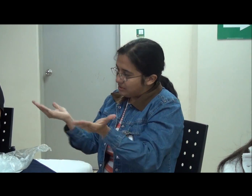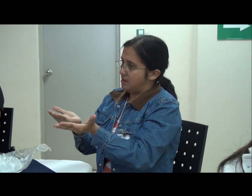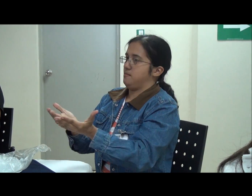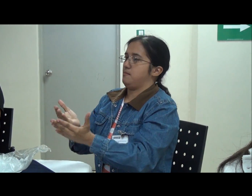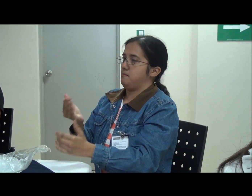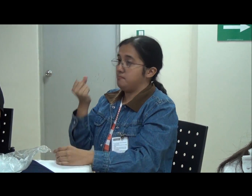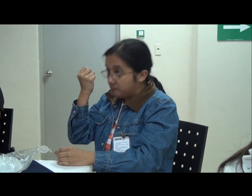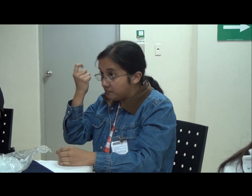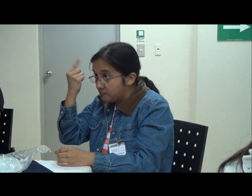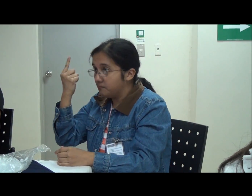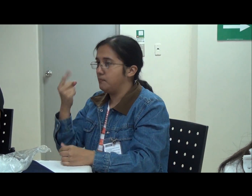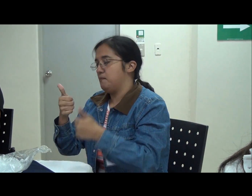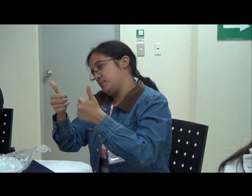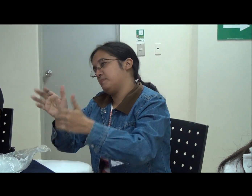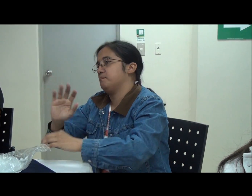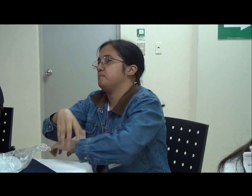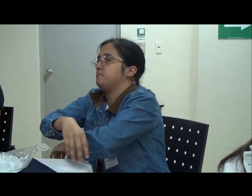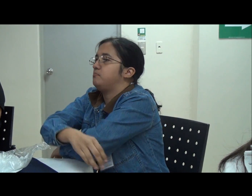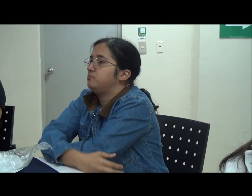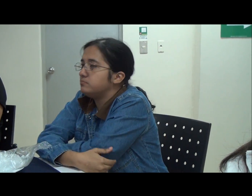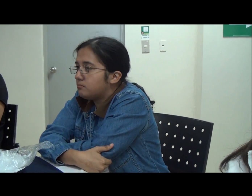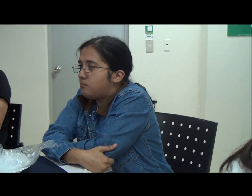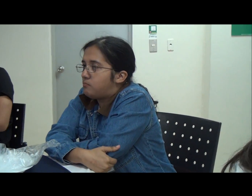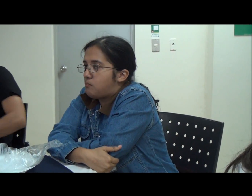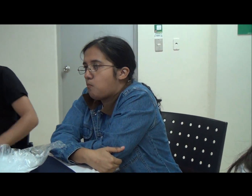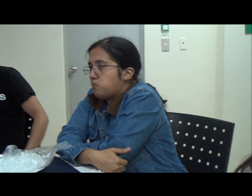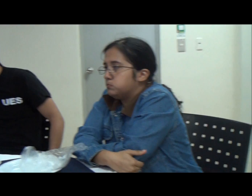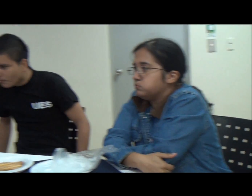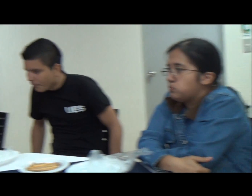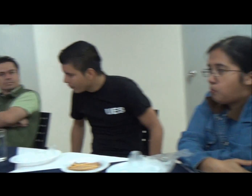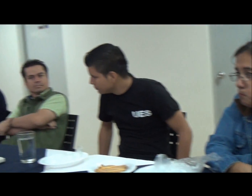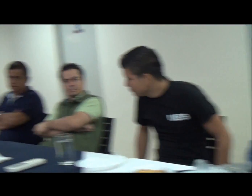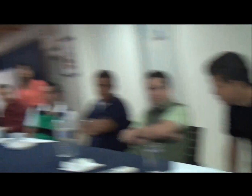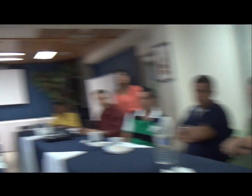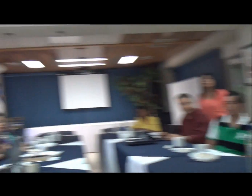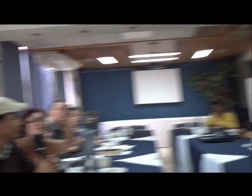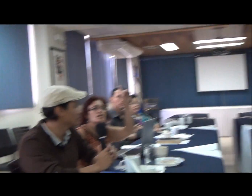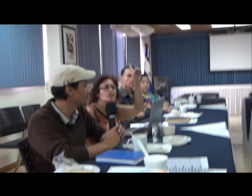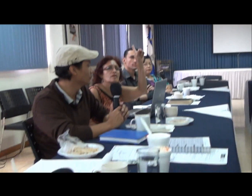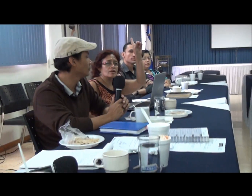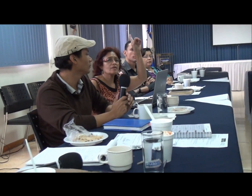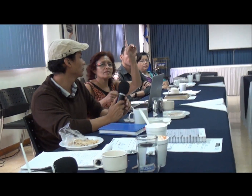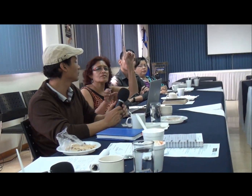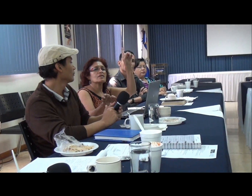es como en forma negativa, al contrario, es una opinión positiva.